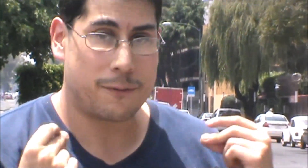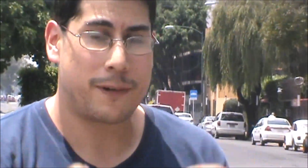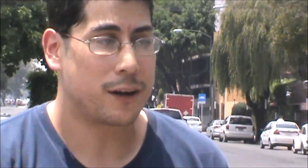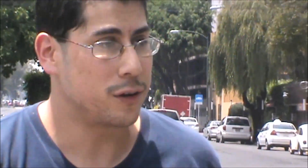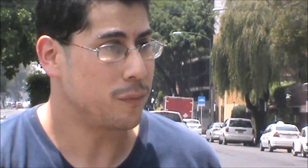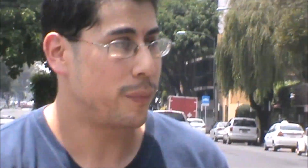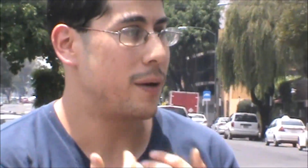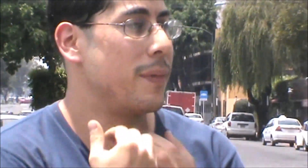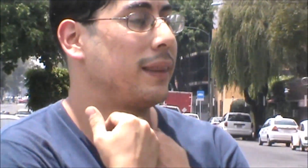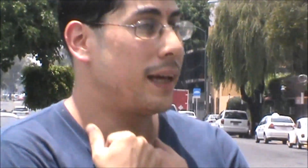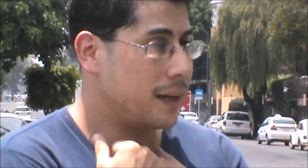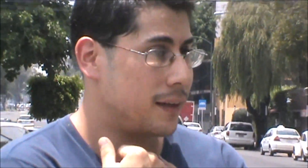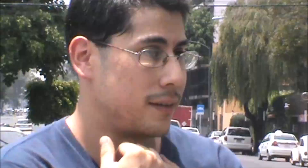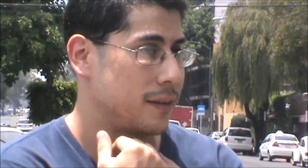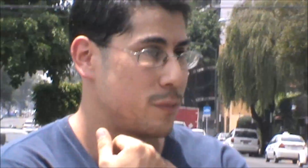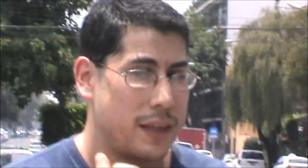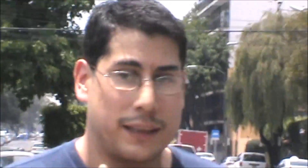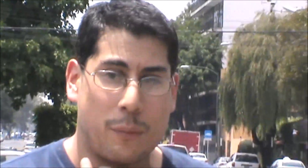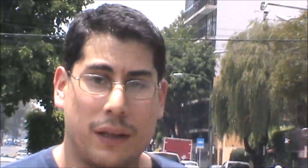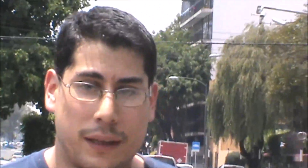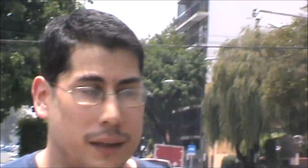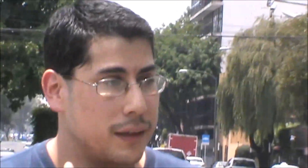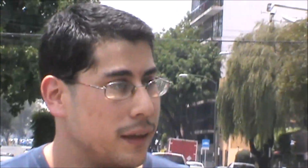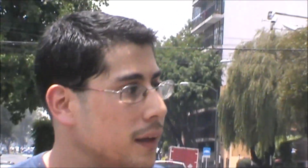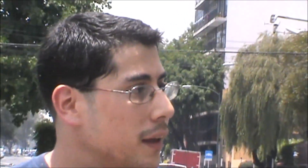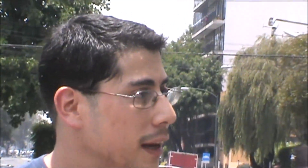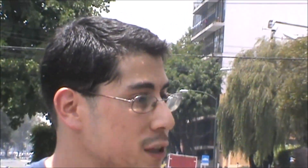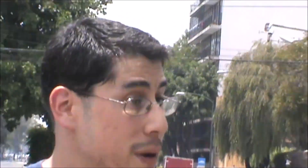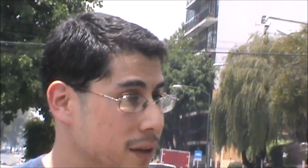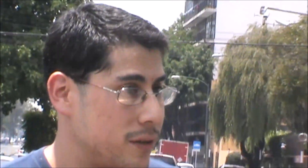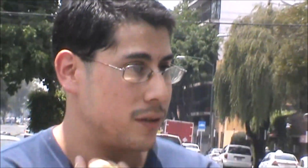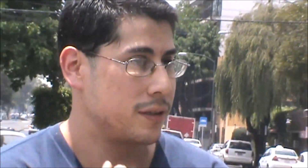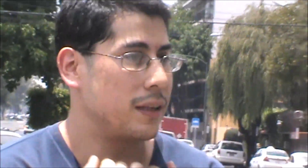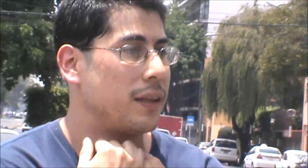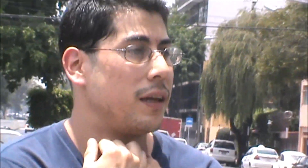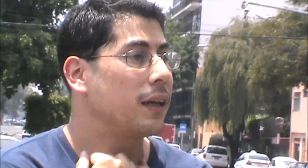reflejo para meter inmediatamente las manos. O sea, tener aquí